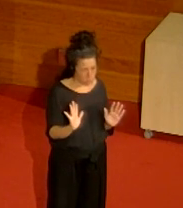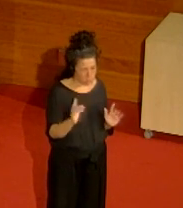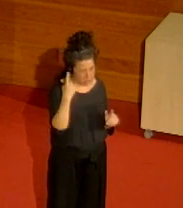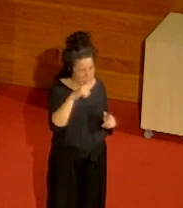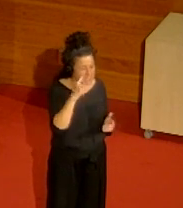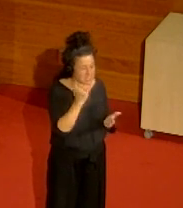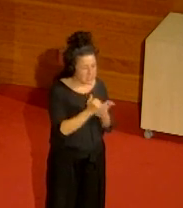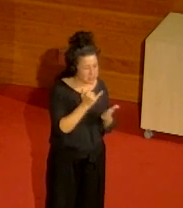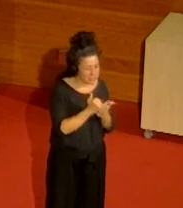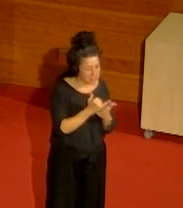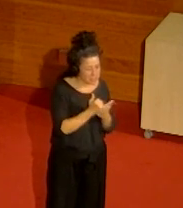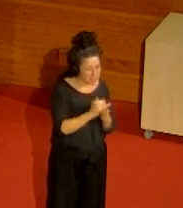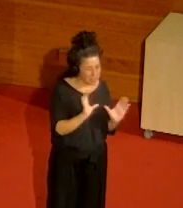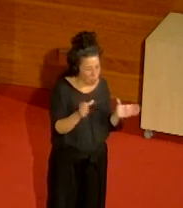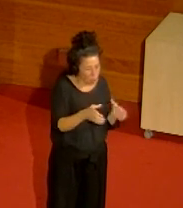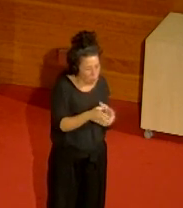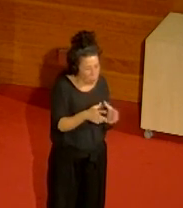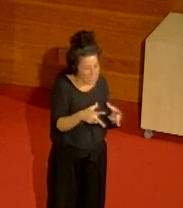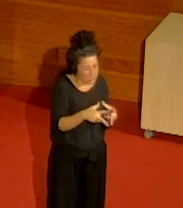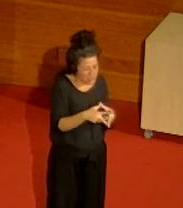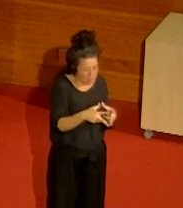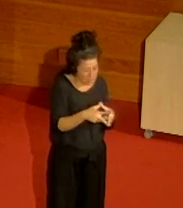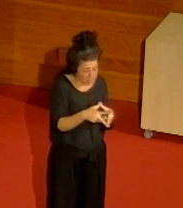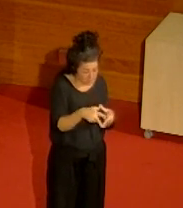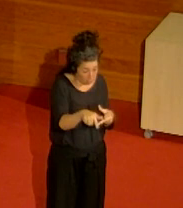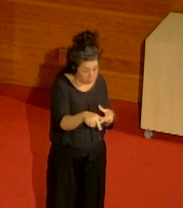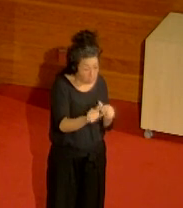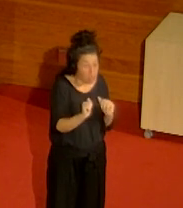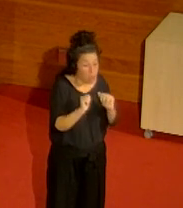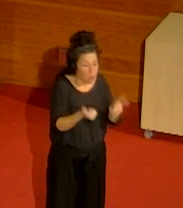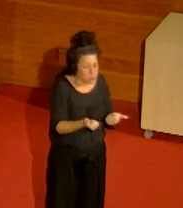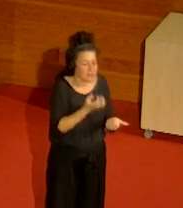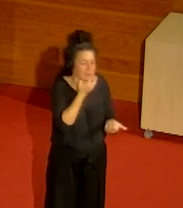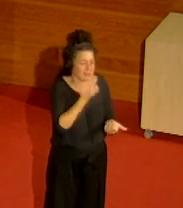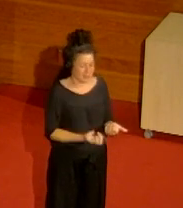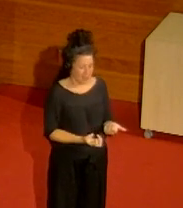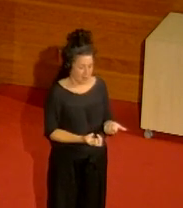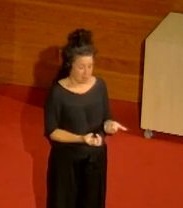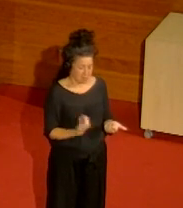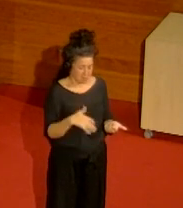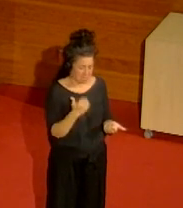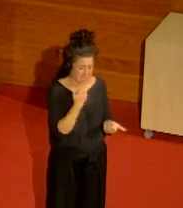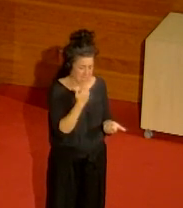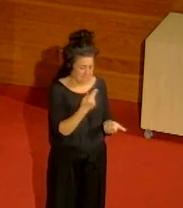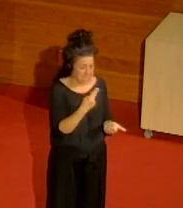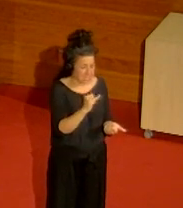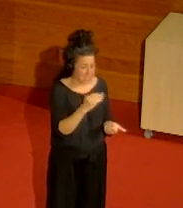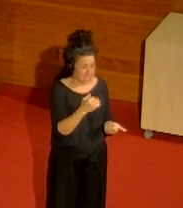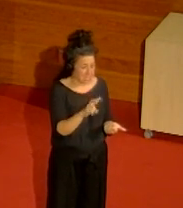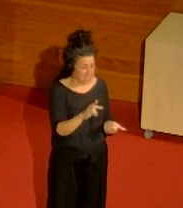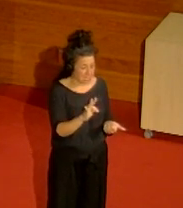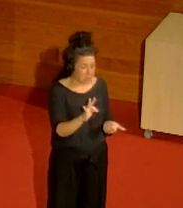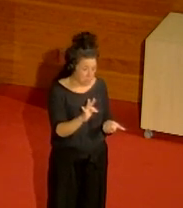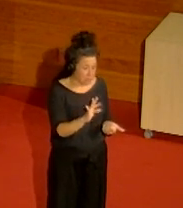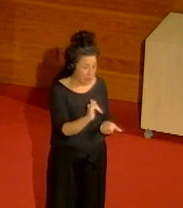de común a socialista que se implantó fundamentalmente en Israel Ya no quedan Bueno quedan los kibuts pero no no